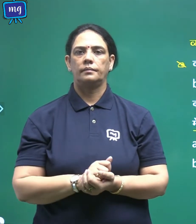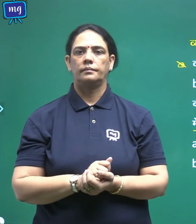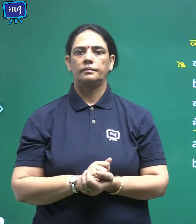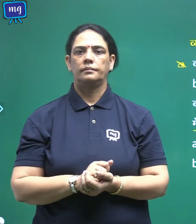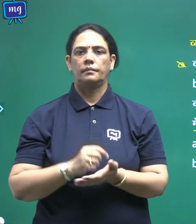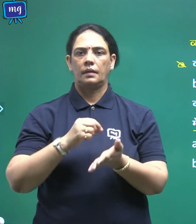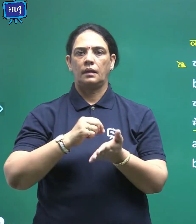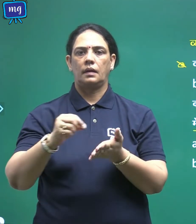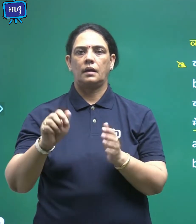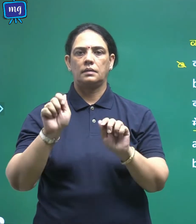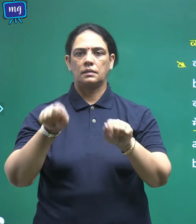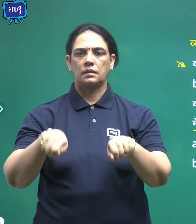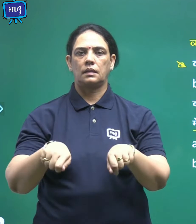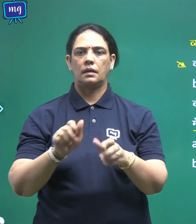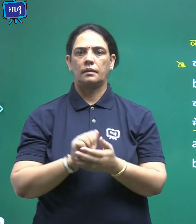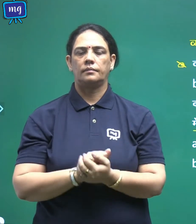लिखा जा सकता है।